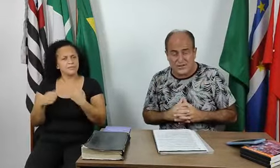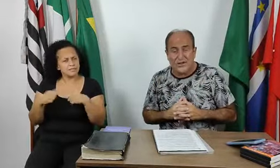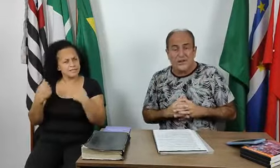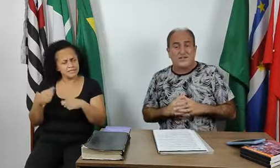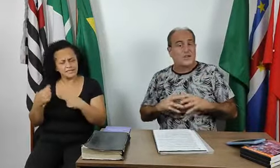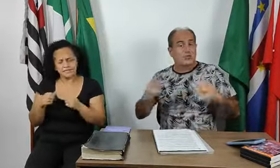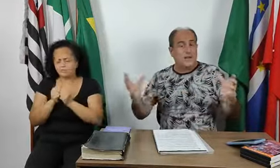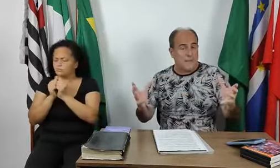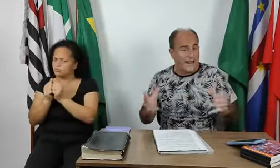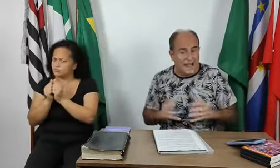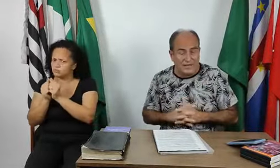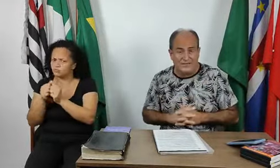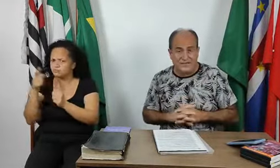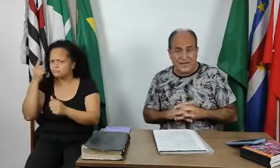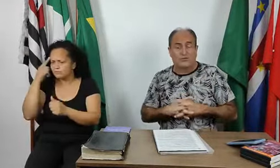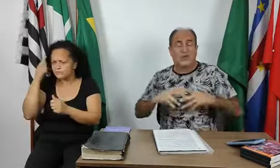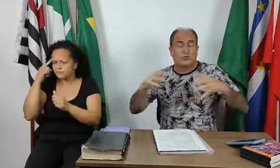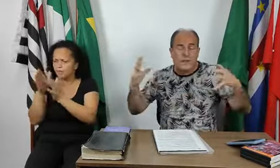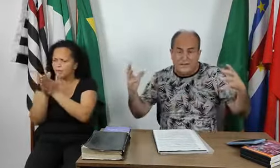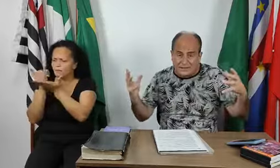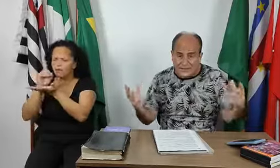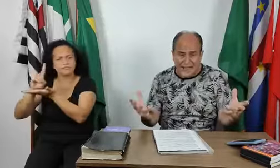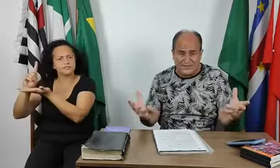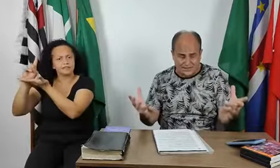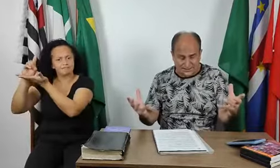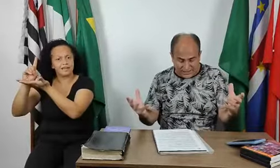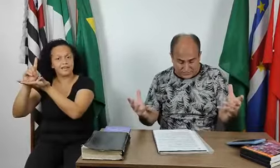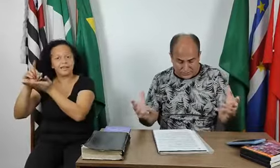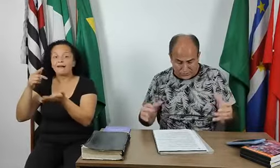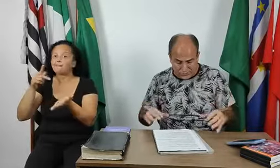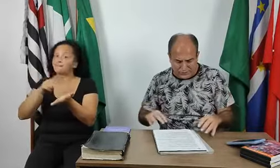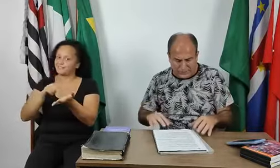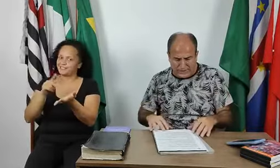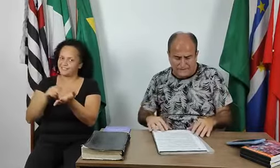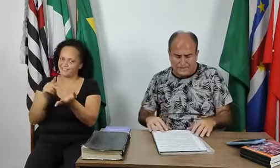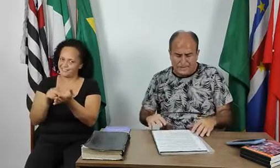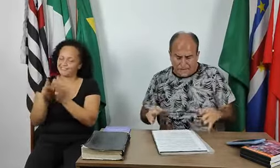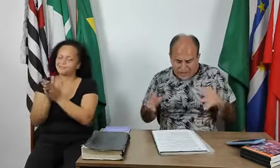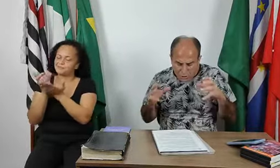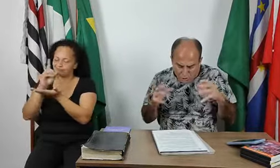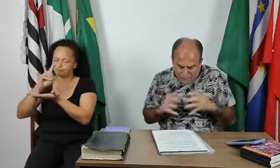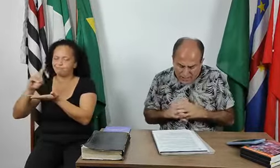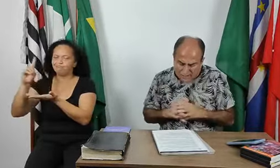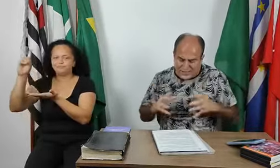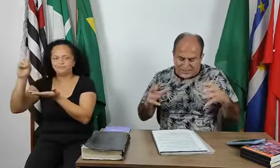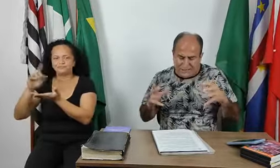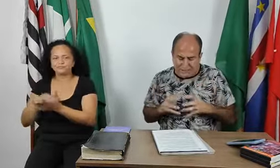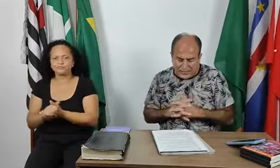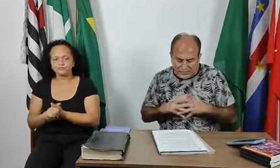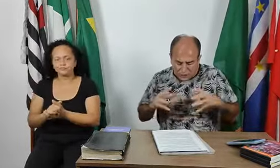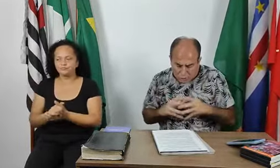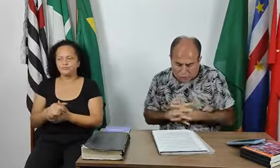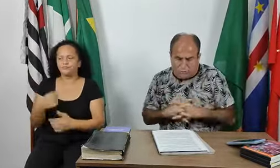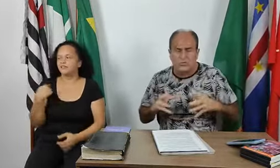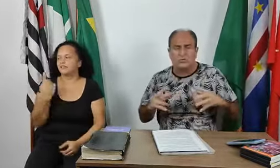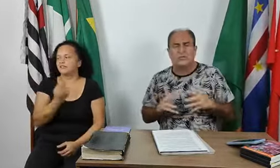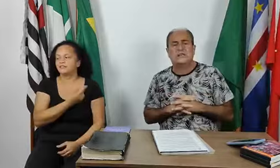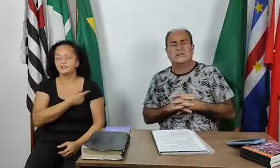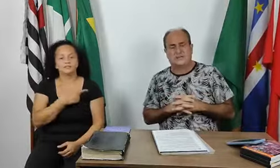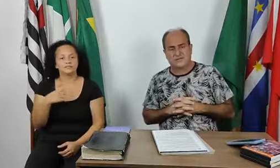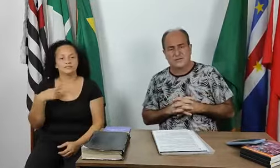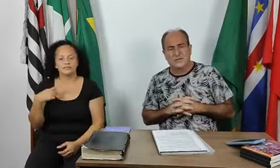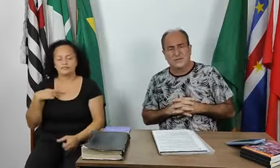Deus, segundo a palavra de Deus, segundo a verdade de Deus, né? Renovando essa mente todos